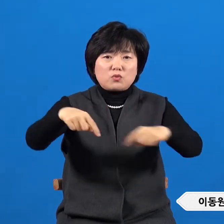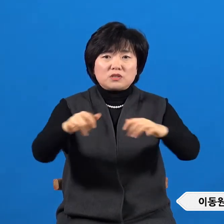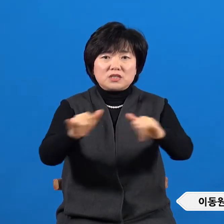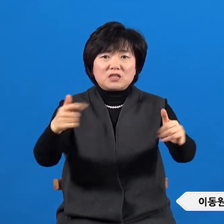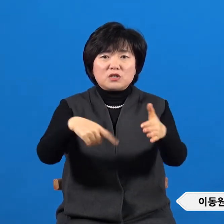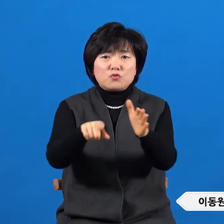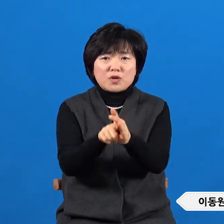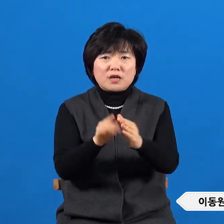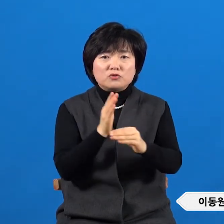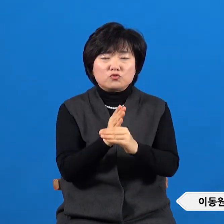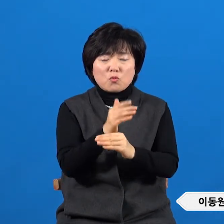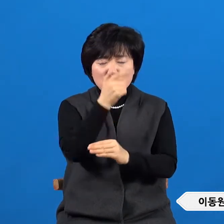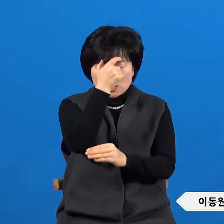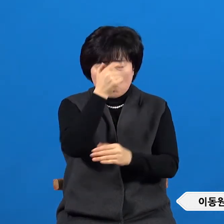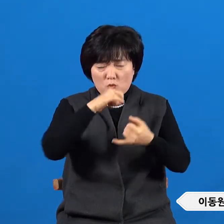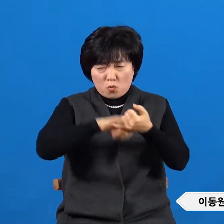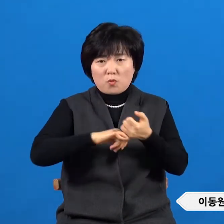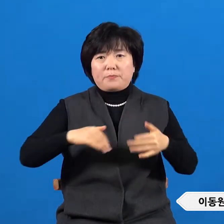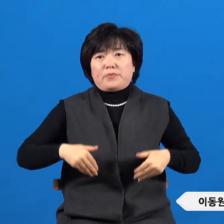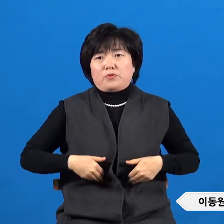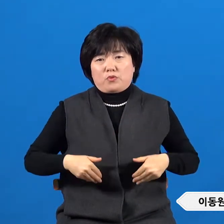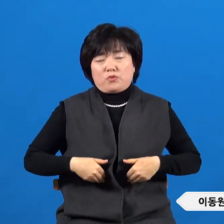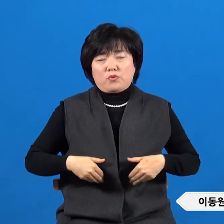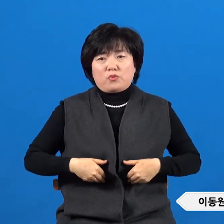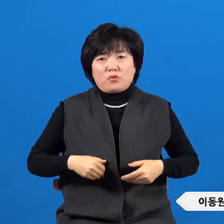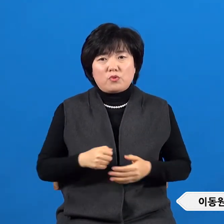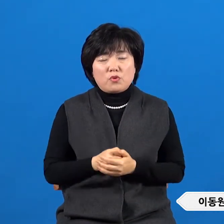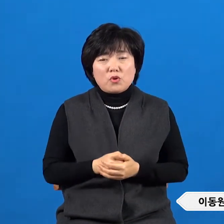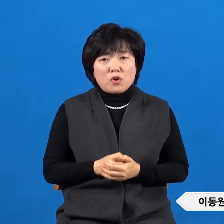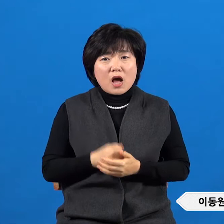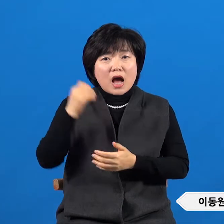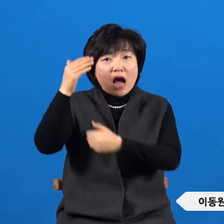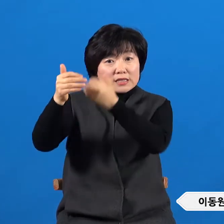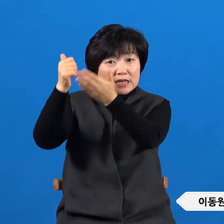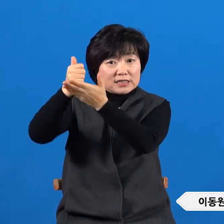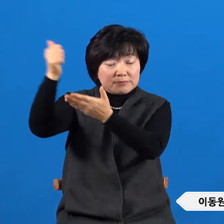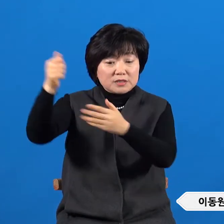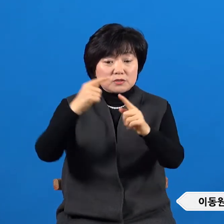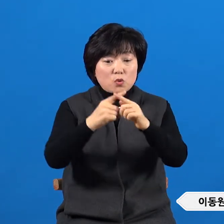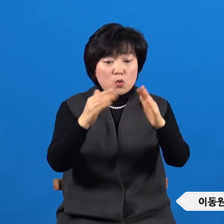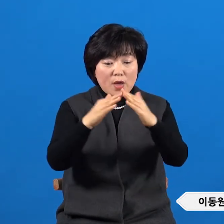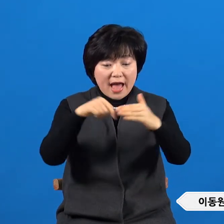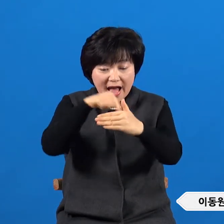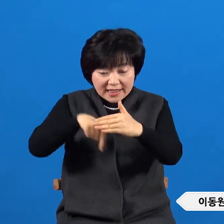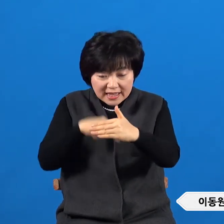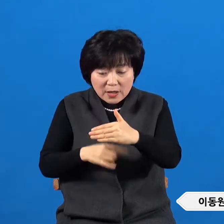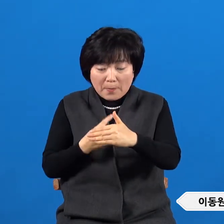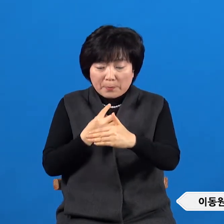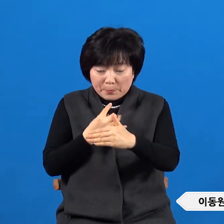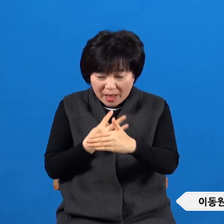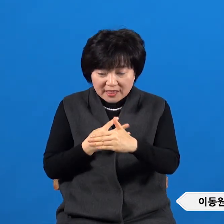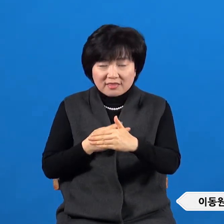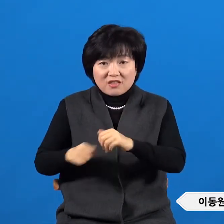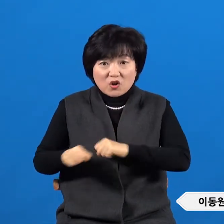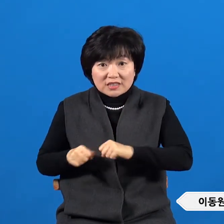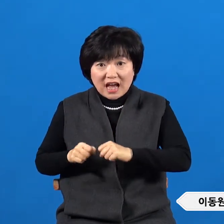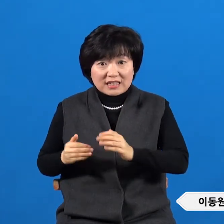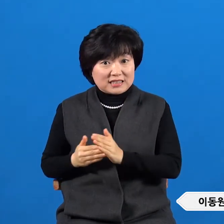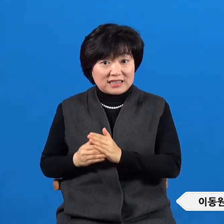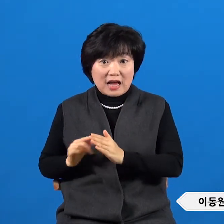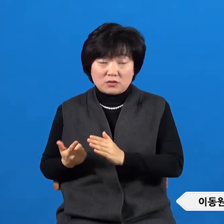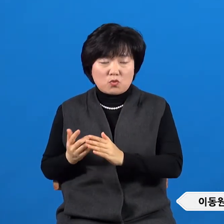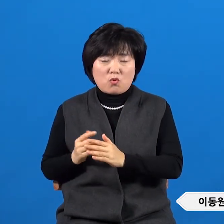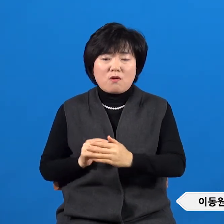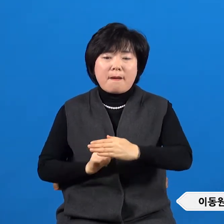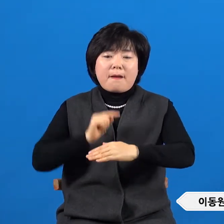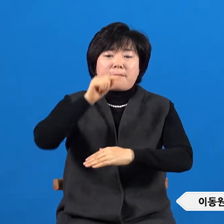쉬지 말아야 할 이유가 여기에 있습니다. 하나님은 교회 안에서뿐만 아니라 세속 역사의 한복판